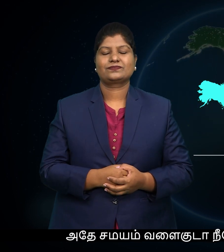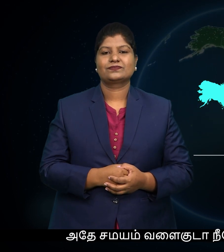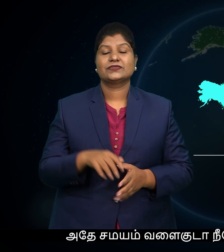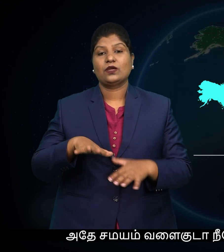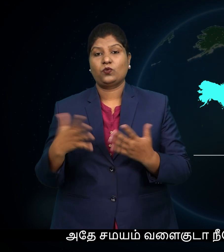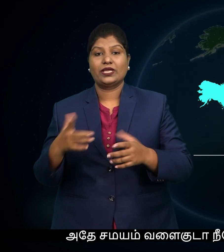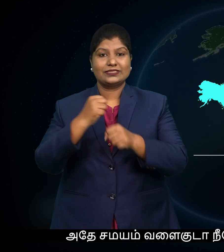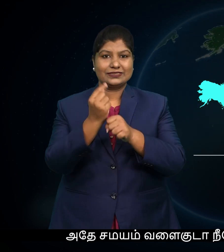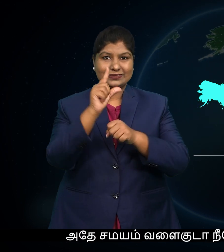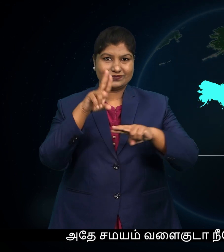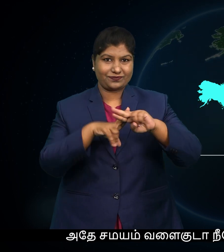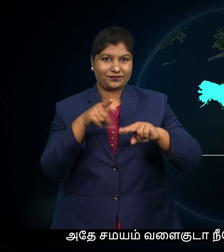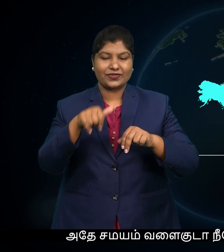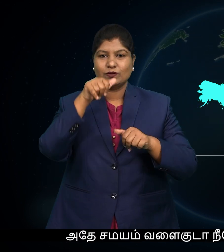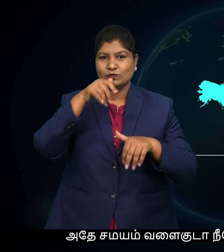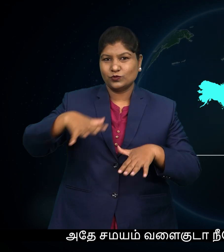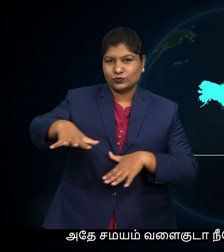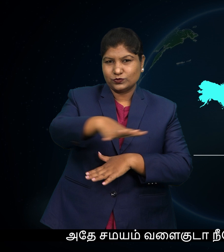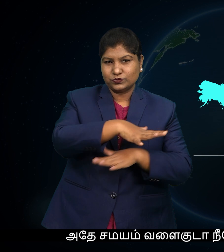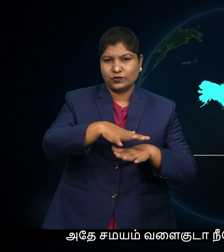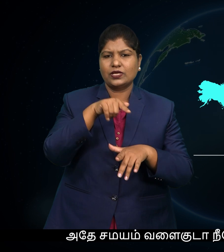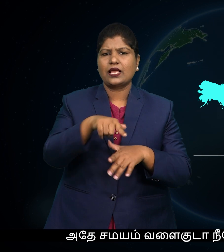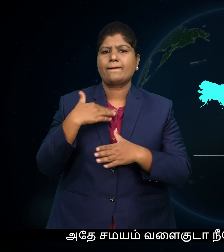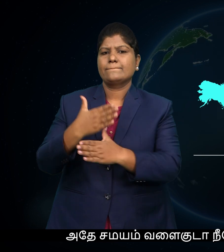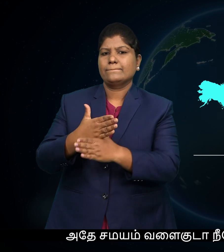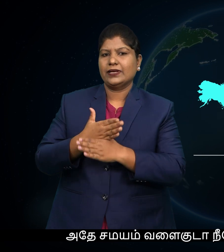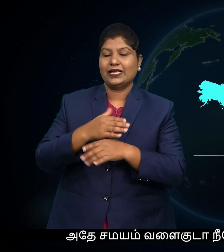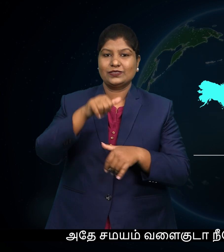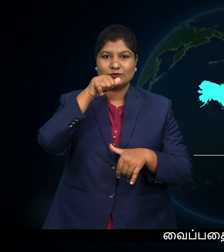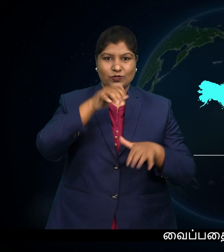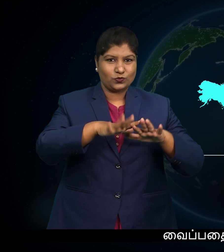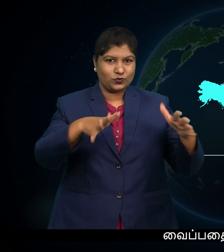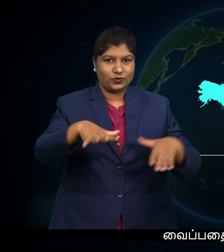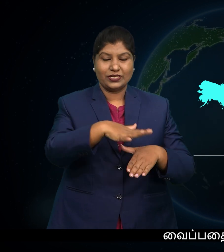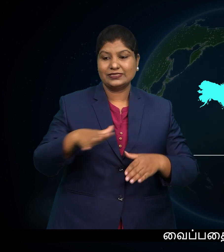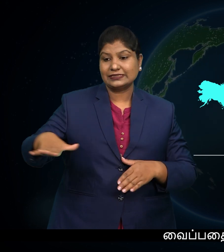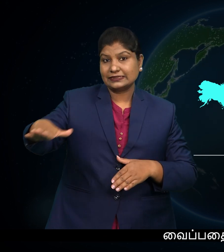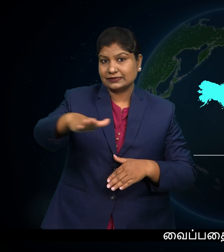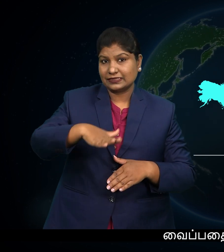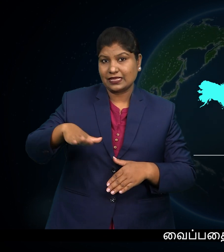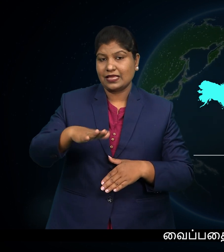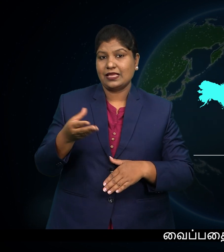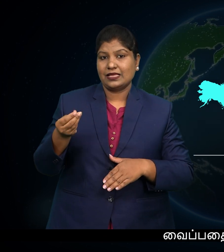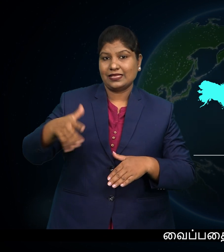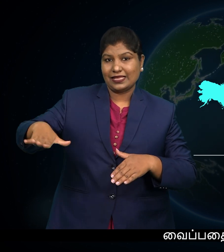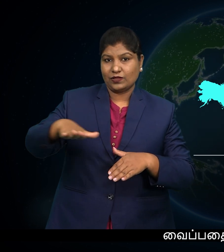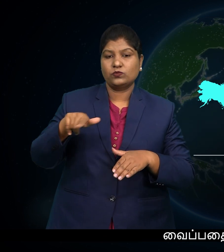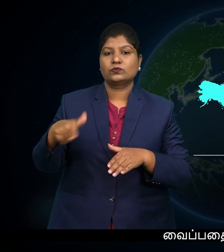அதே சமயம் வளைகுடா நீரோடை கடலோர நீரை உறைய வைப்பதை தடுக்கிறது.